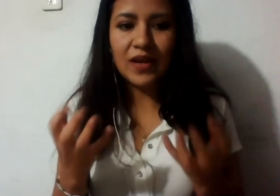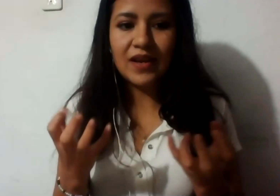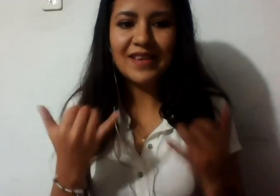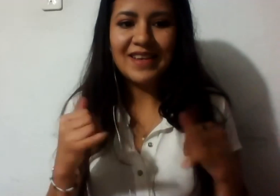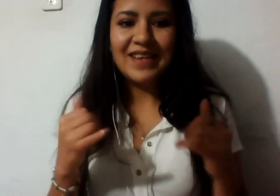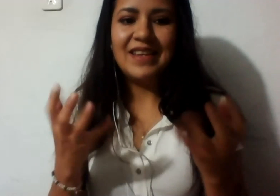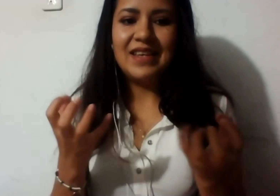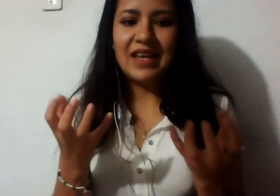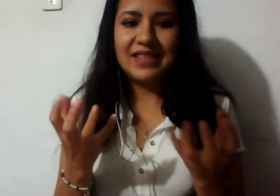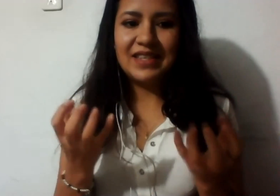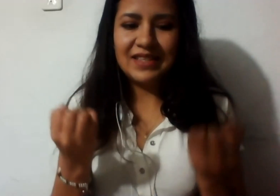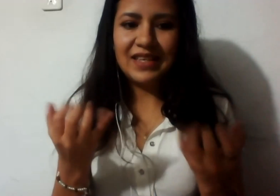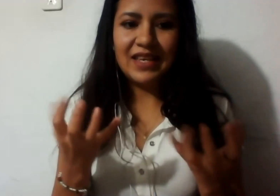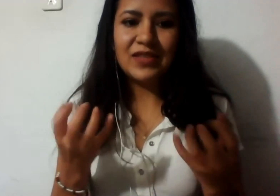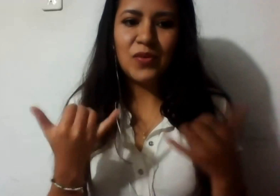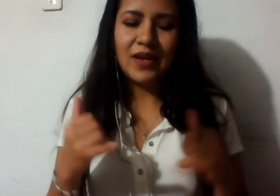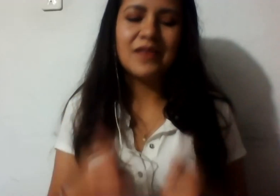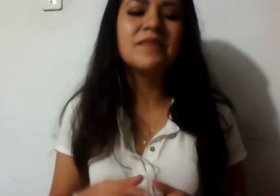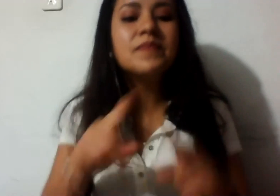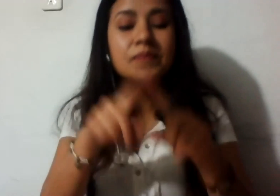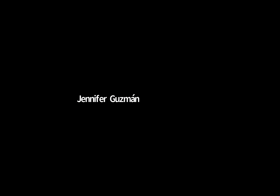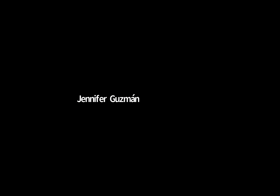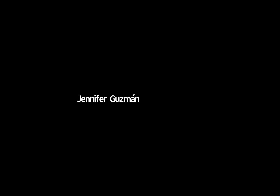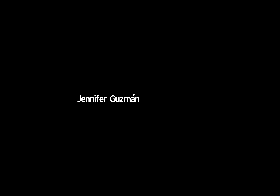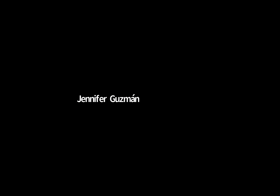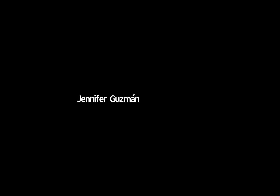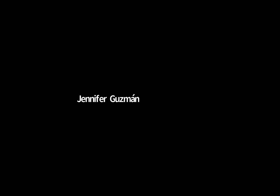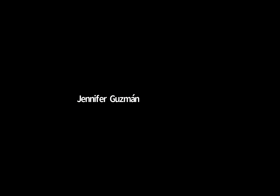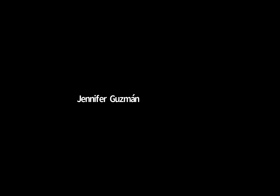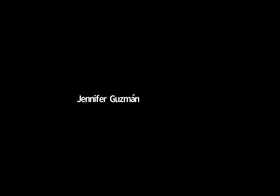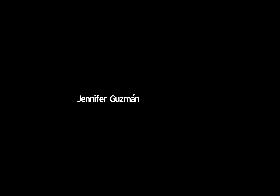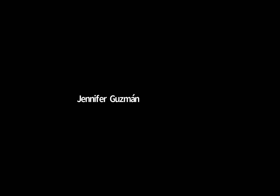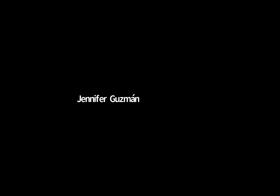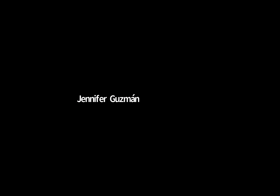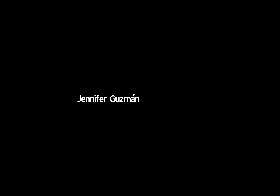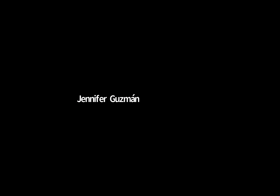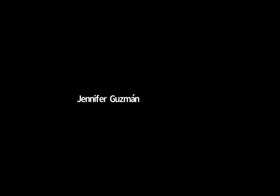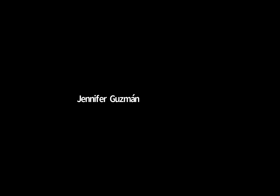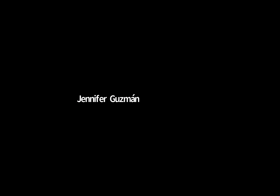¿Quieres jugar? Así se dice, ¿quieres jugar? Ah, ok.